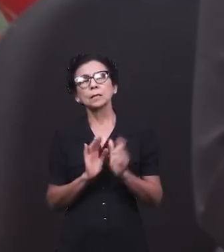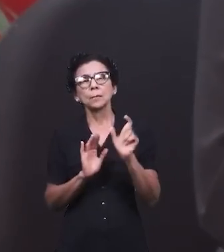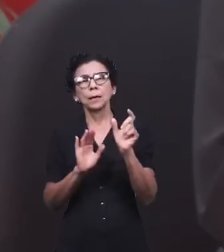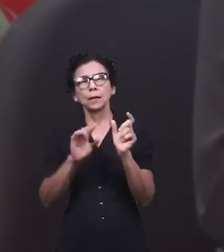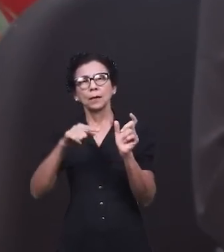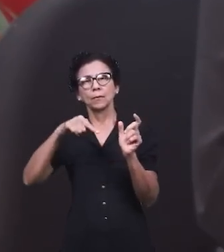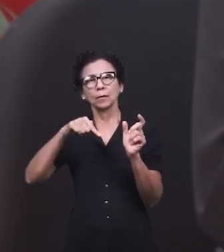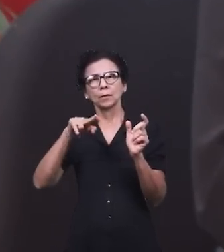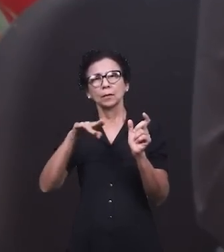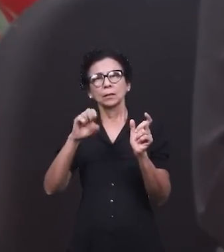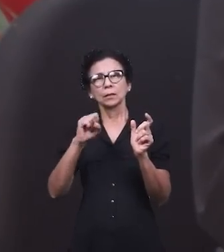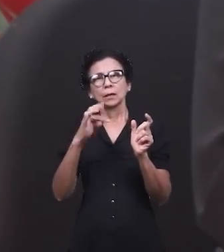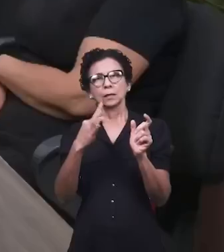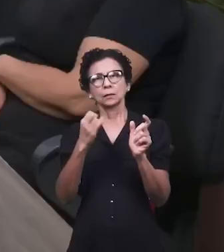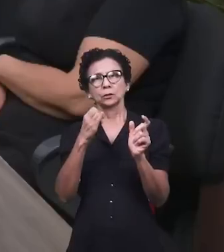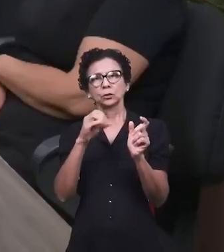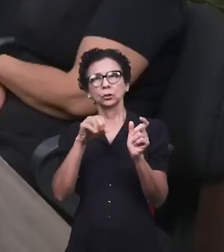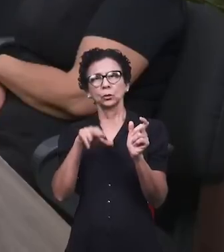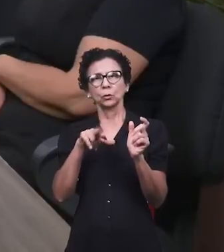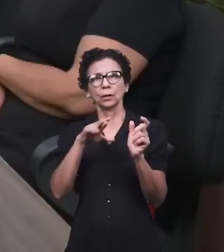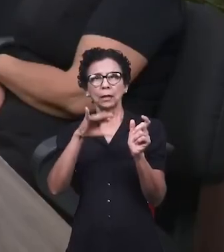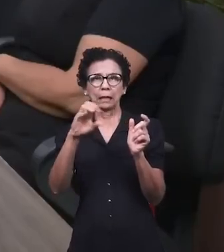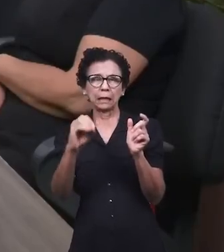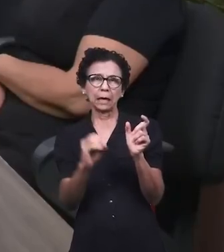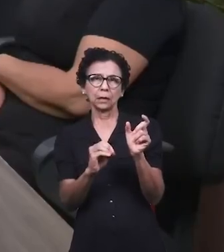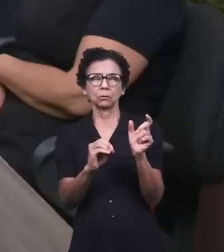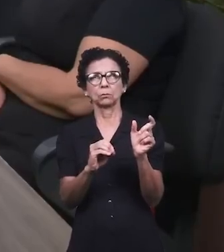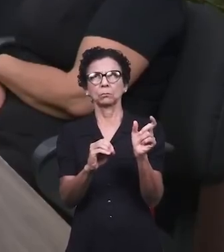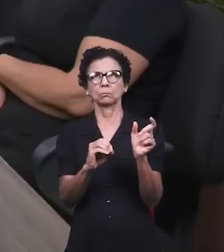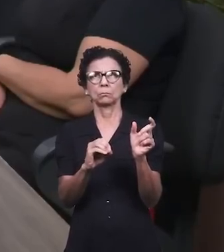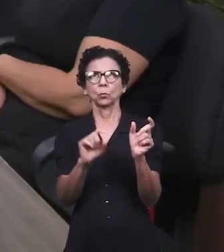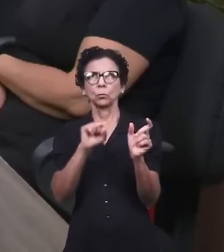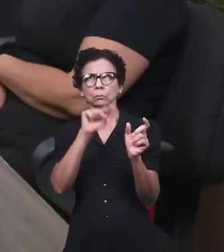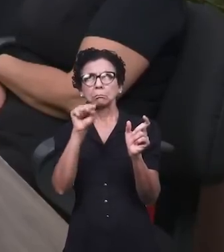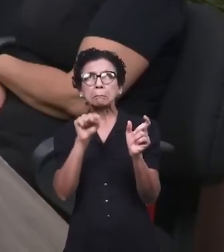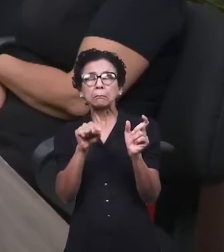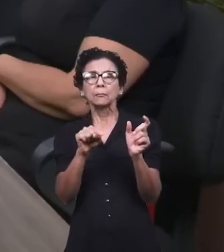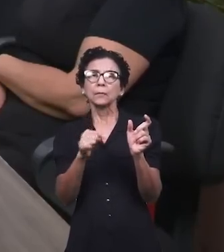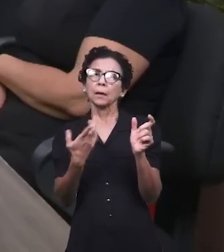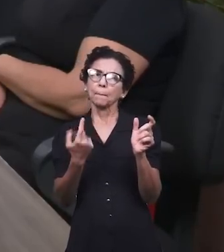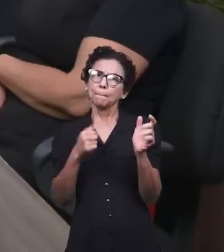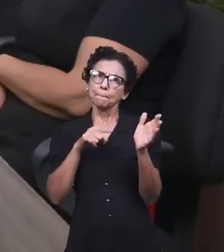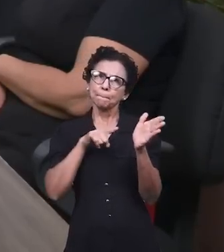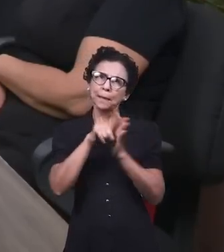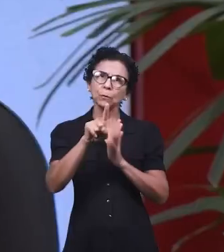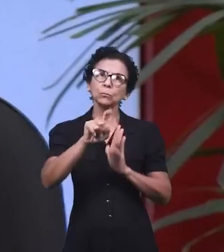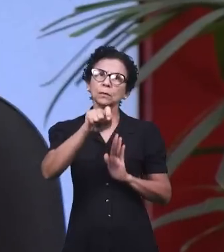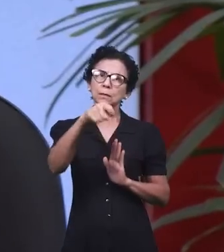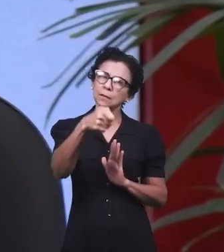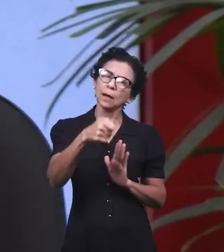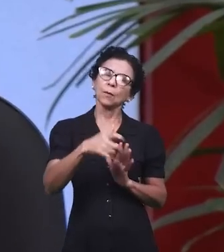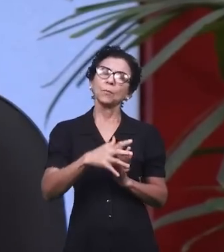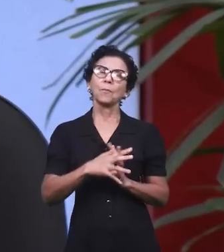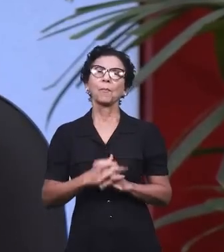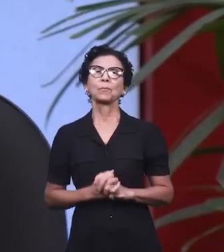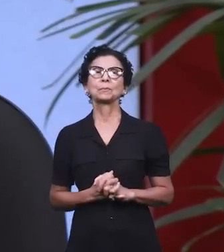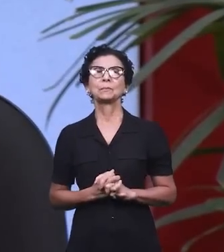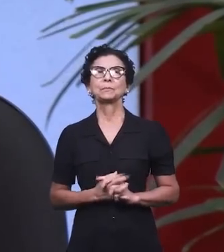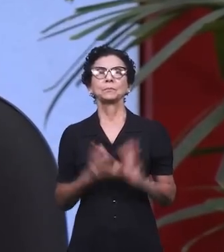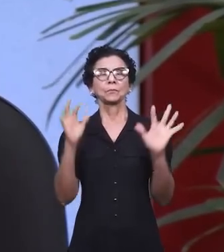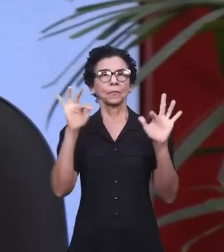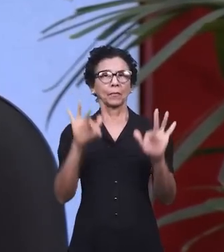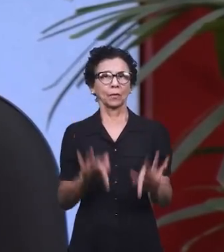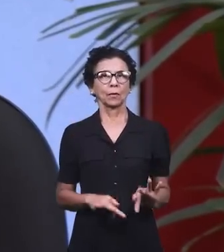público também, exatamente, Cidinha. Exatamente. Bem lembrado. E hoje nós ficamos por aqui, está chegando o nosso final do nosso programa, a nossa